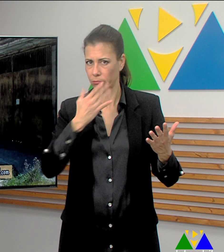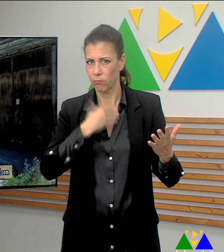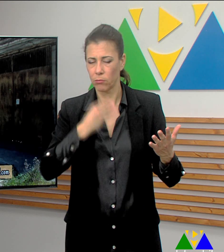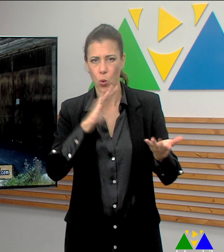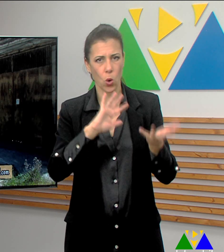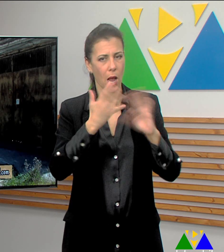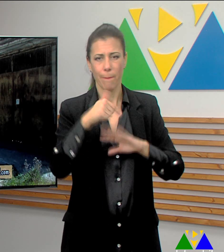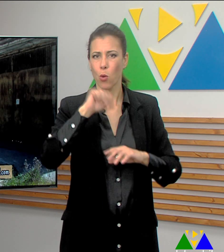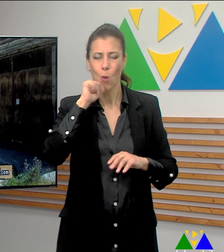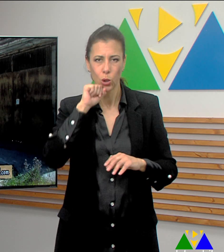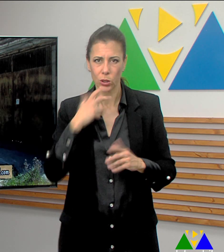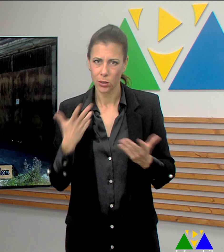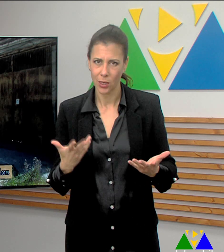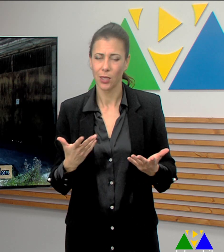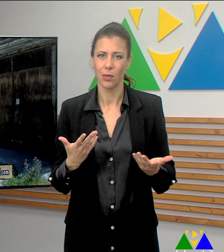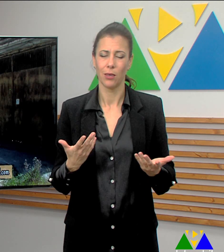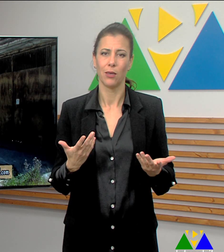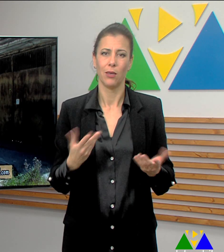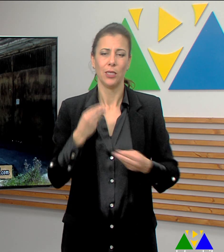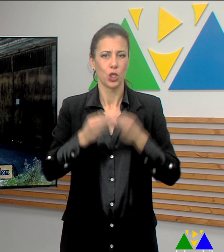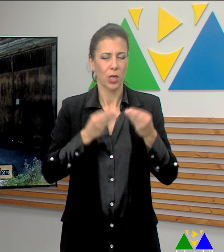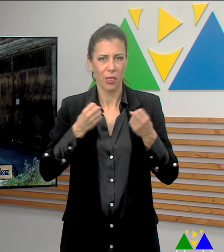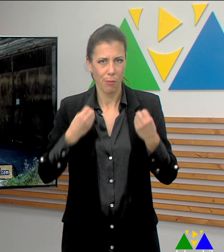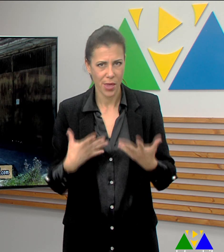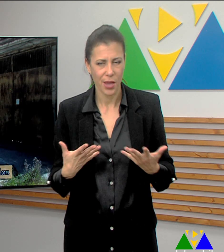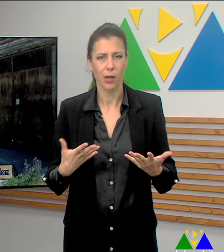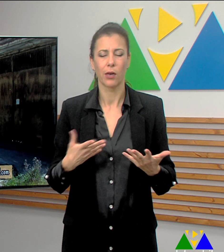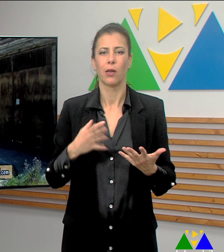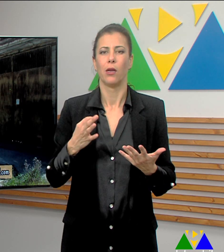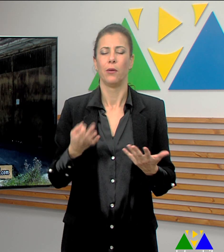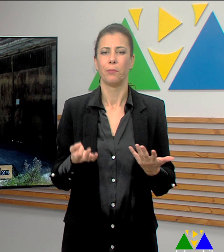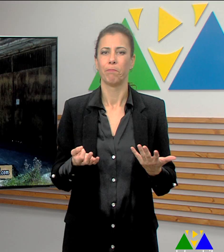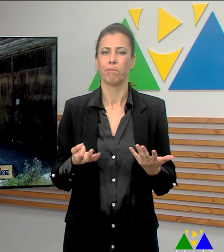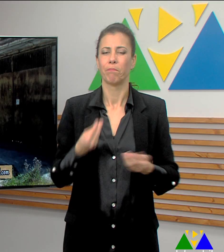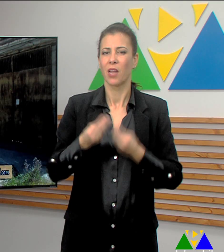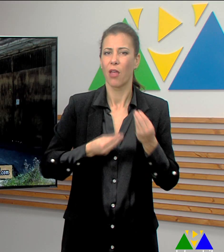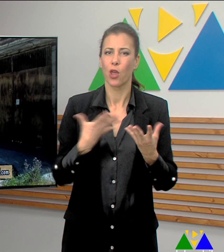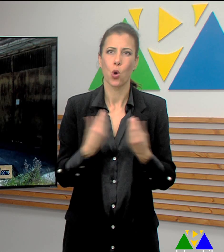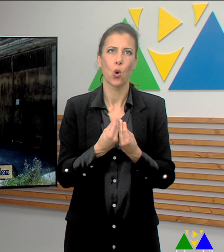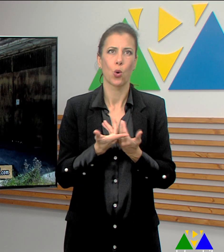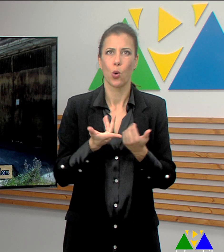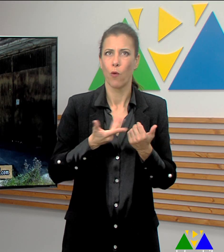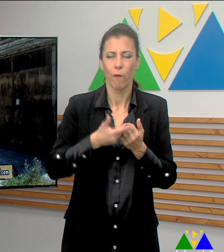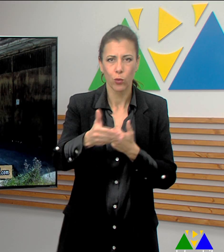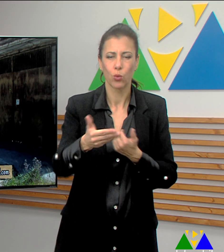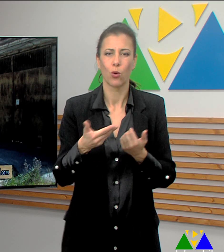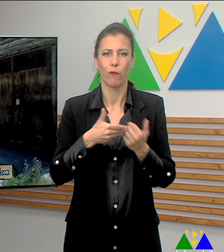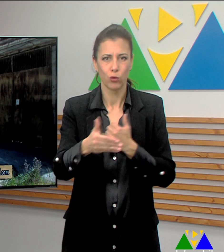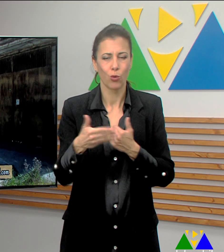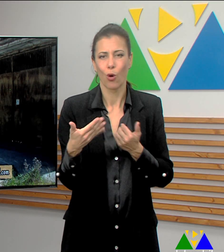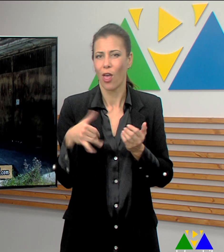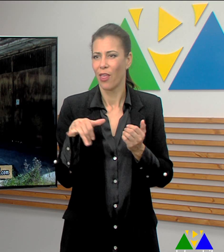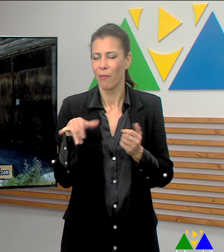un cambio a Motril si se hace bien y se hace con un futuro, en un futuro